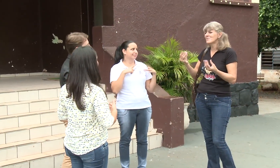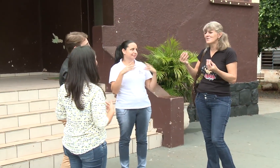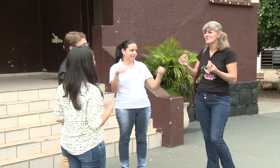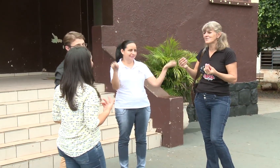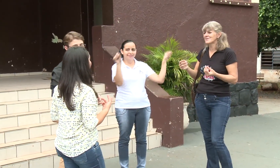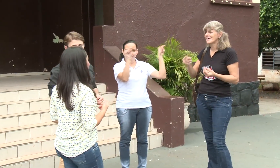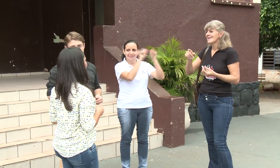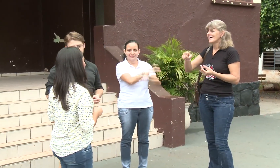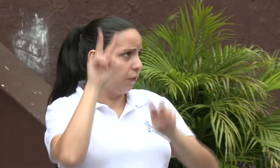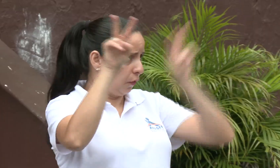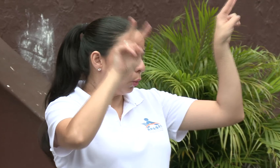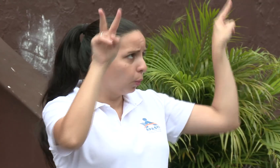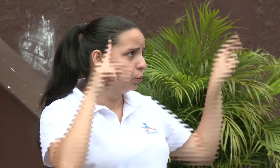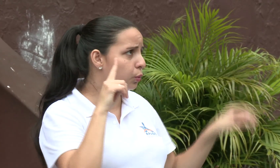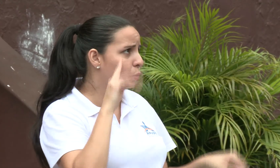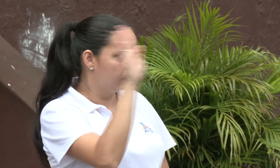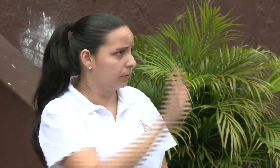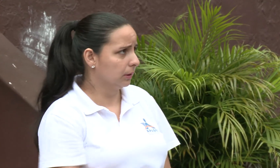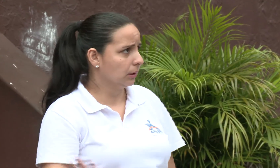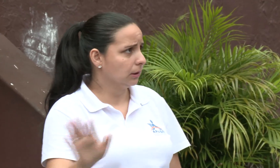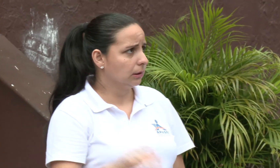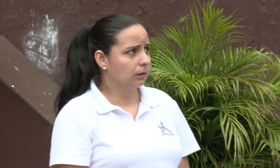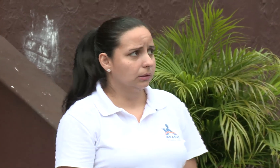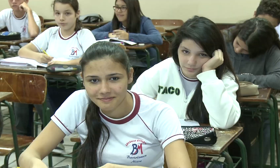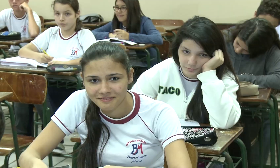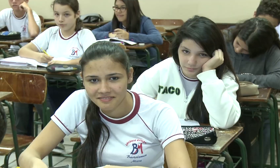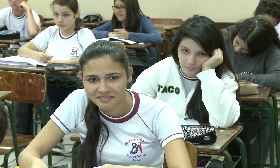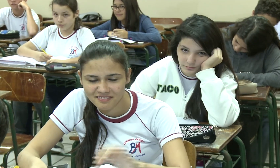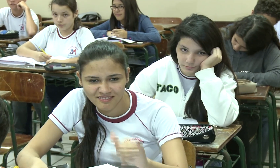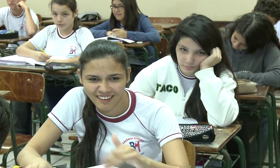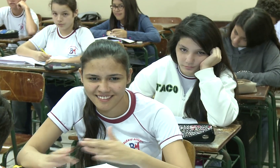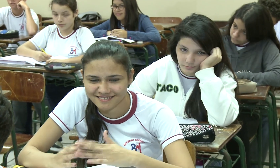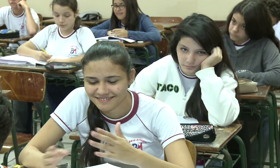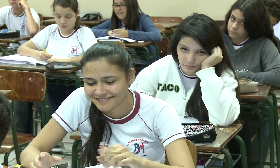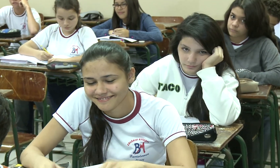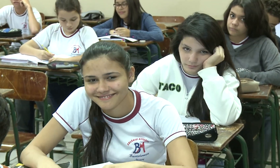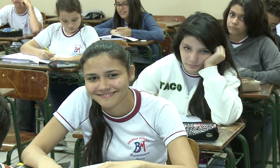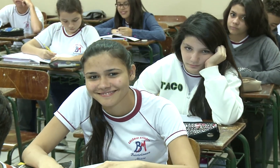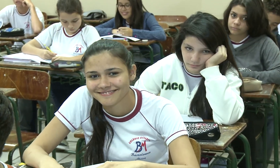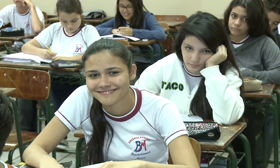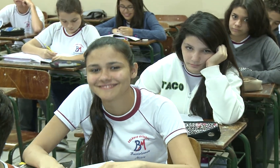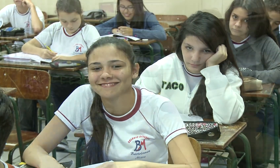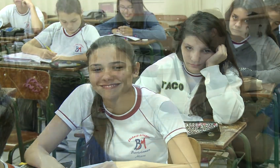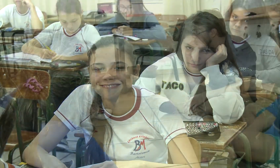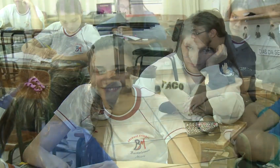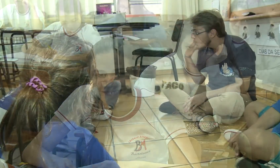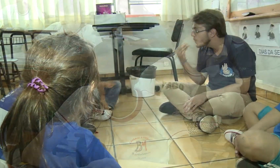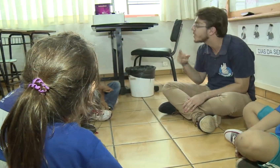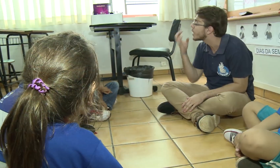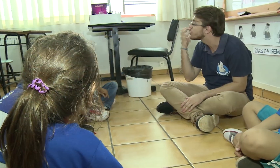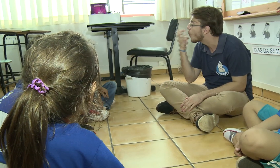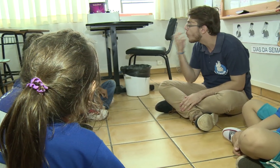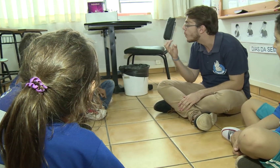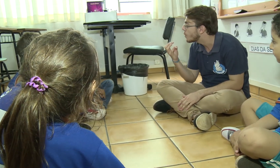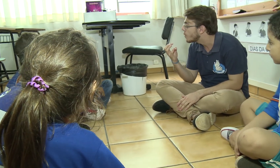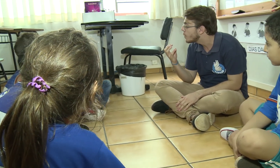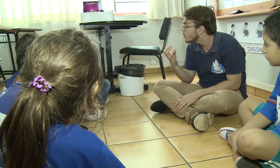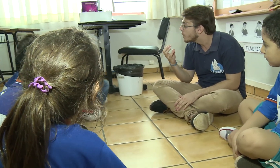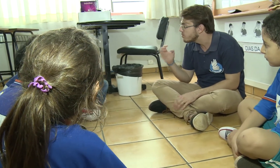I've been trying to do it right. I've been living a lonely life. I've been sleeping here